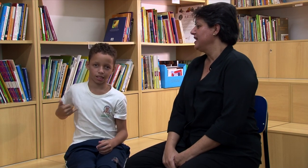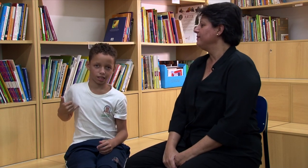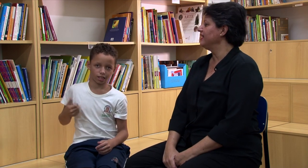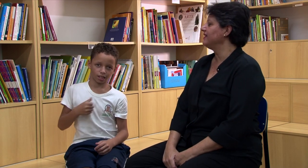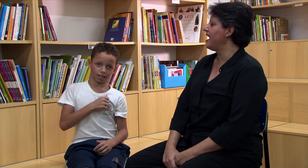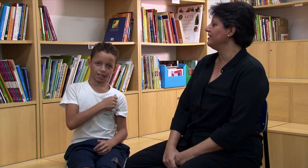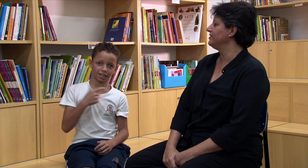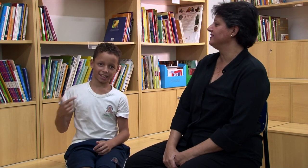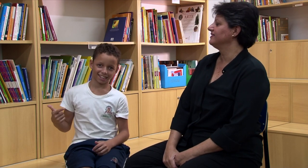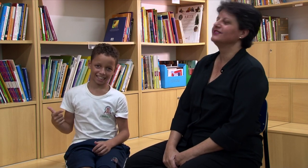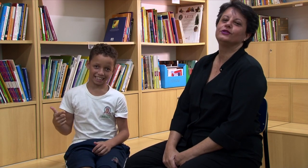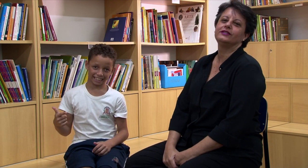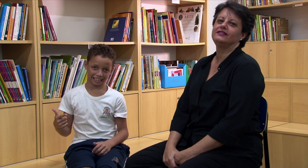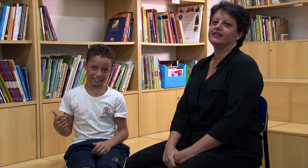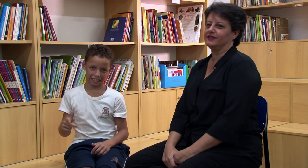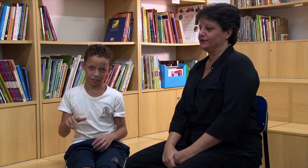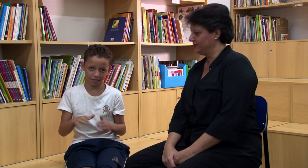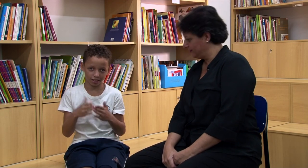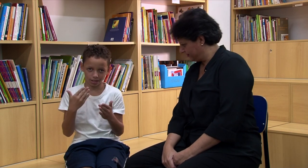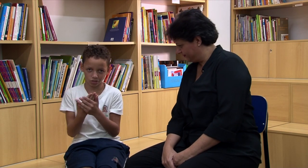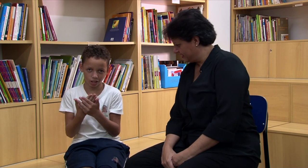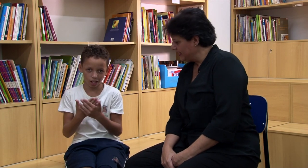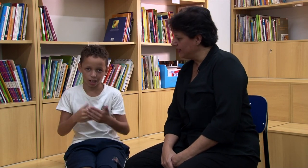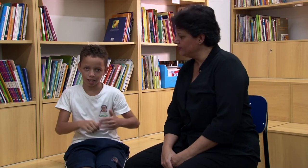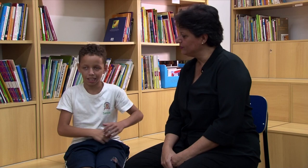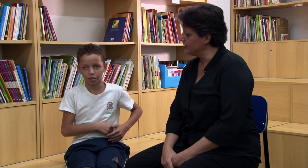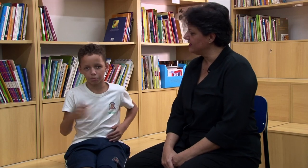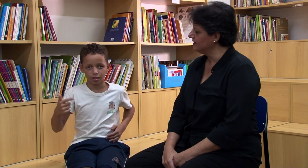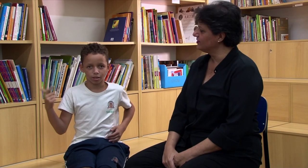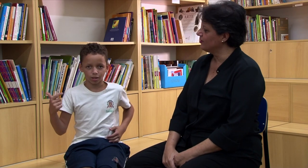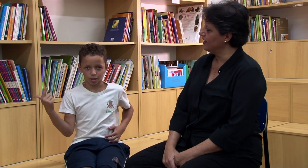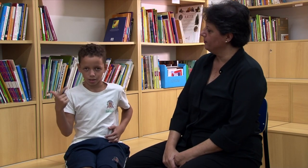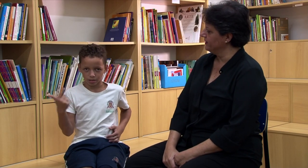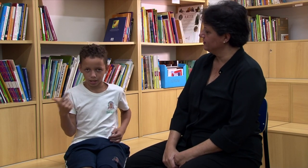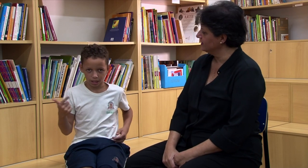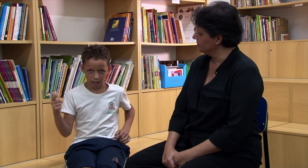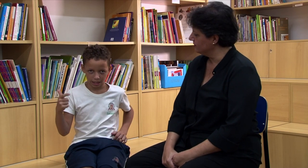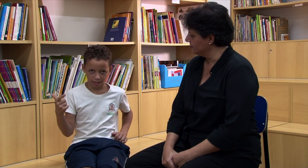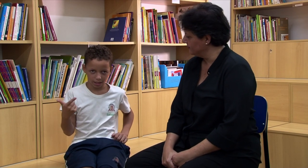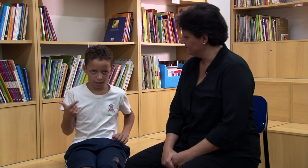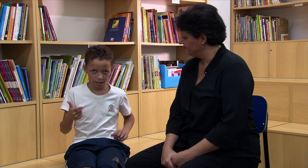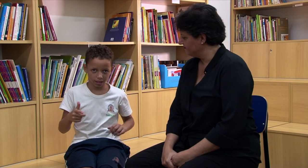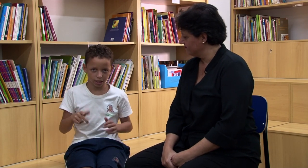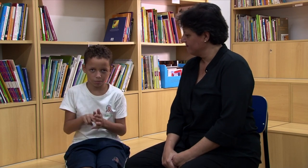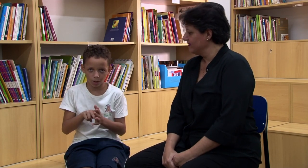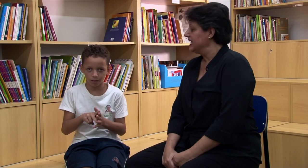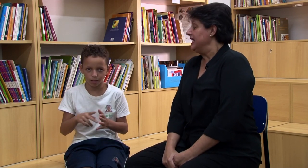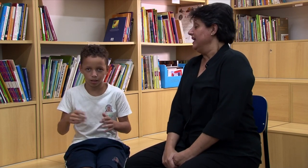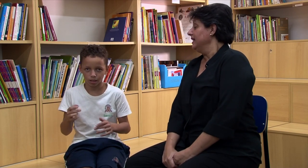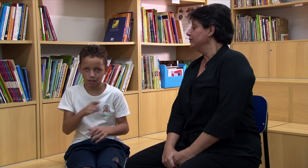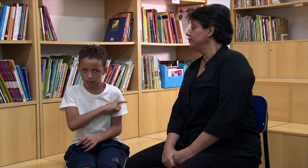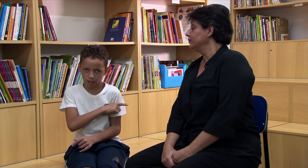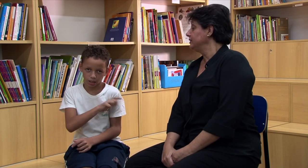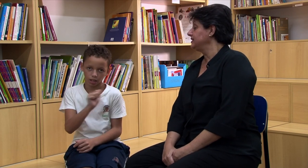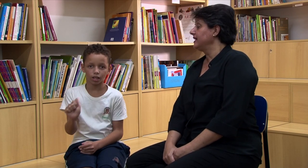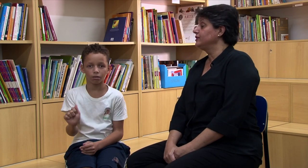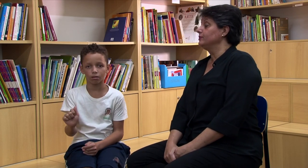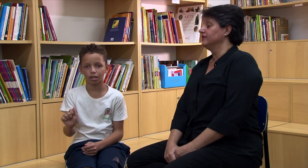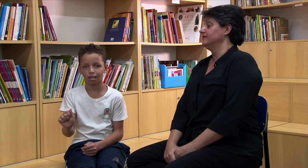Minha idade, 12 anos. Eu estudo aqui na escola Pedro II. Eu sou do sétimo ano